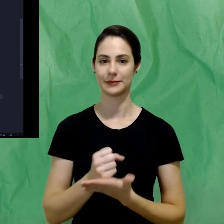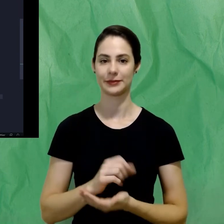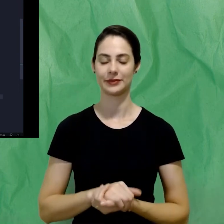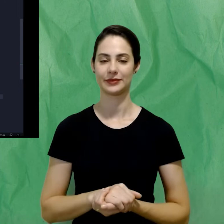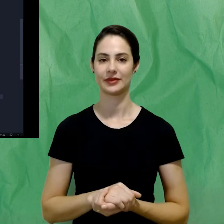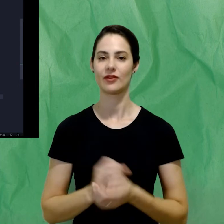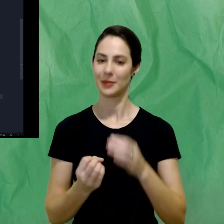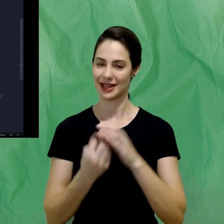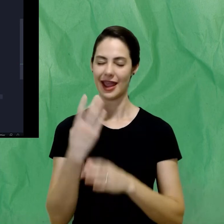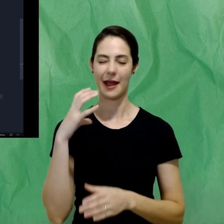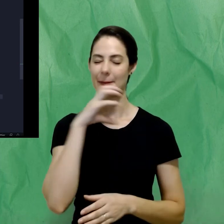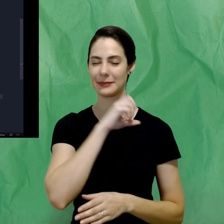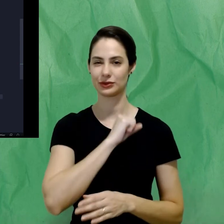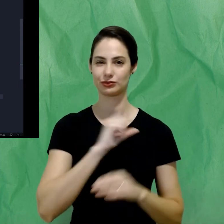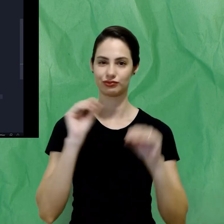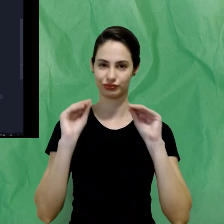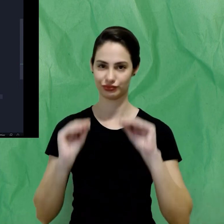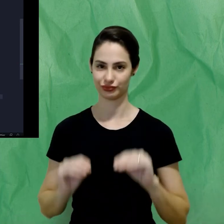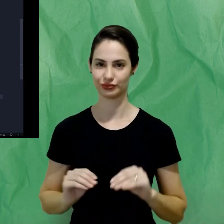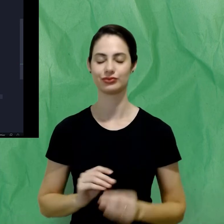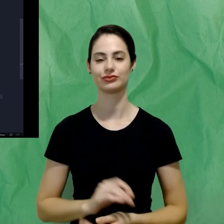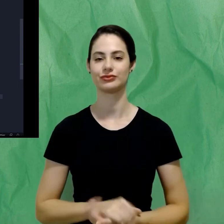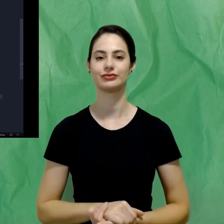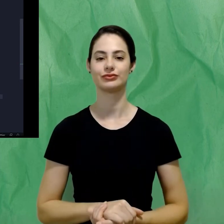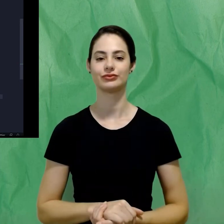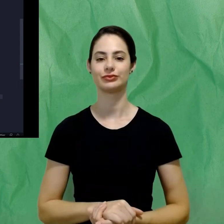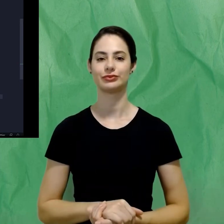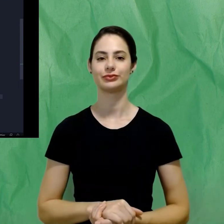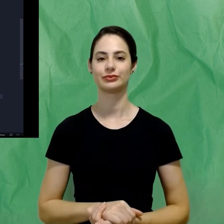Então vamos criar ele aqui rapidinho, ó, dados para salvar.